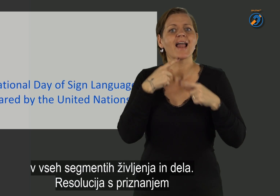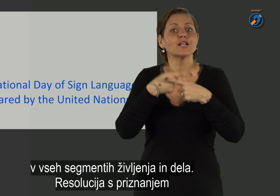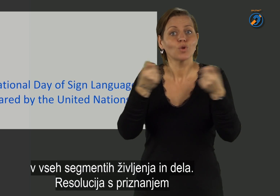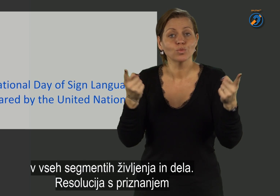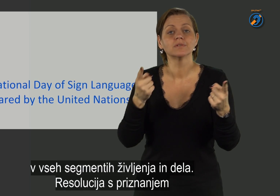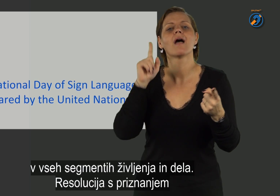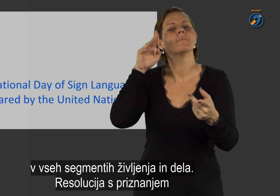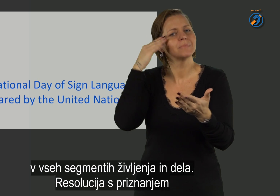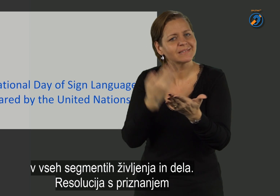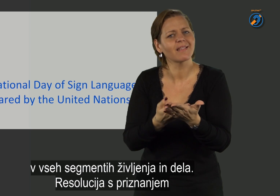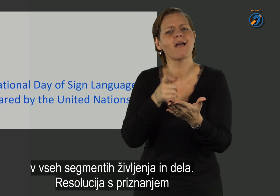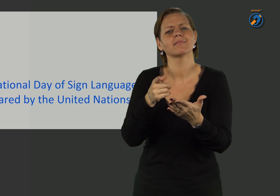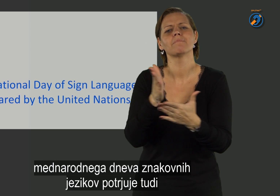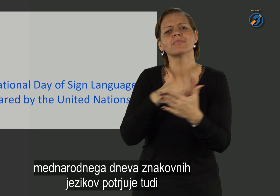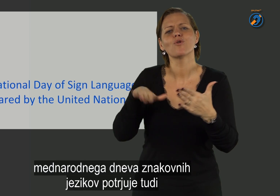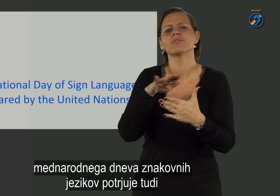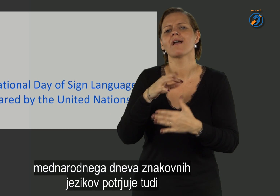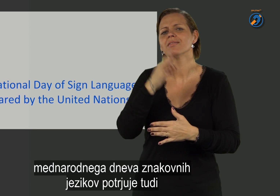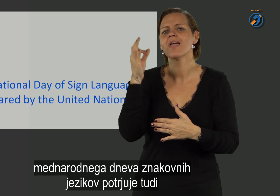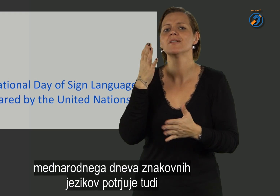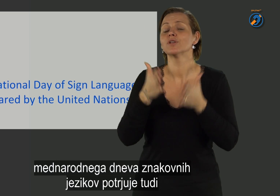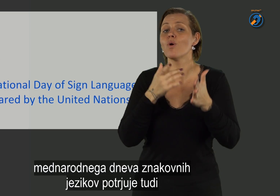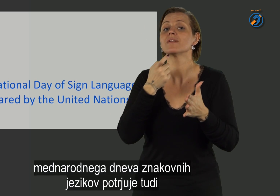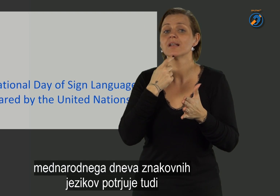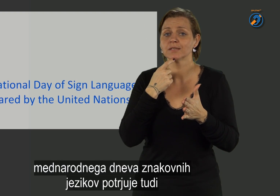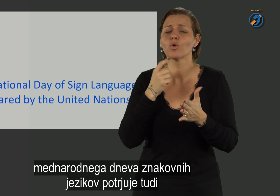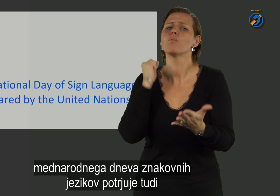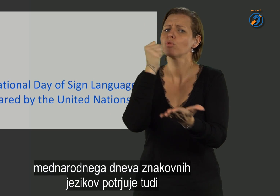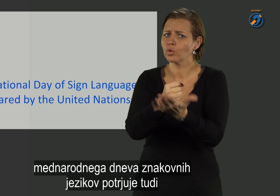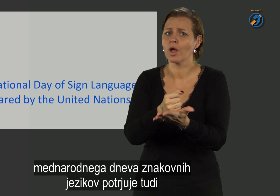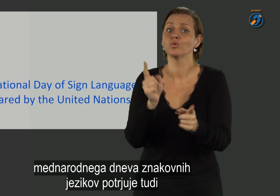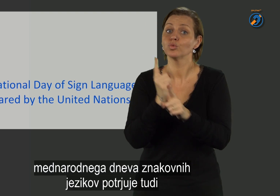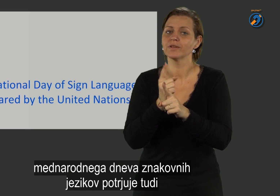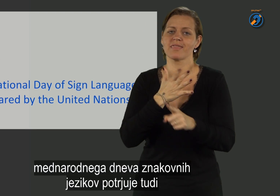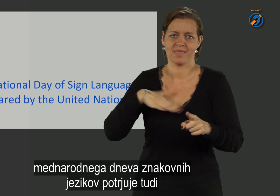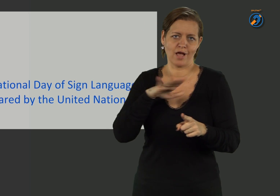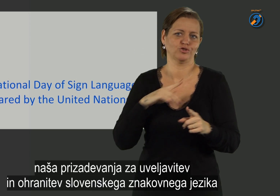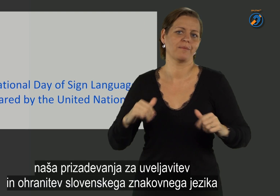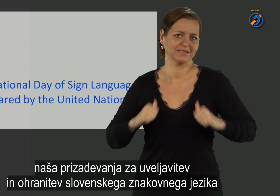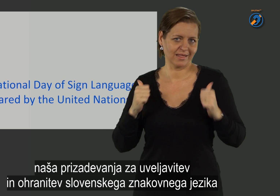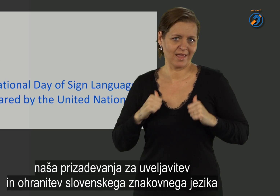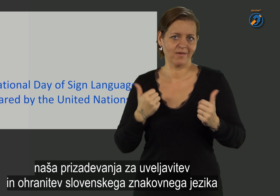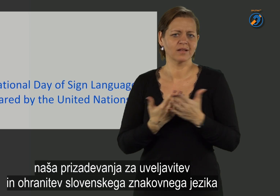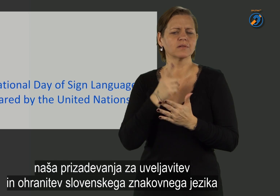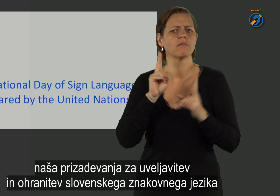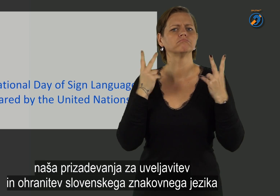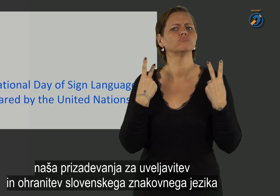Resolucija s priznanjem Mednarodnega dneva znakovnih jezikov potrjuje tudi naša prizadevanja za uveljavitev in